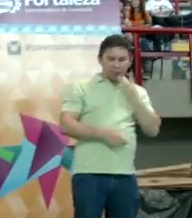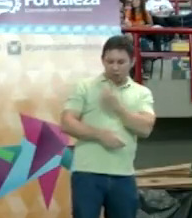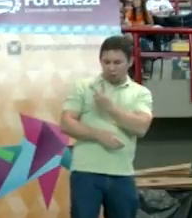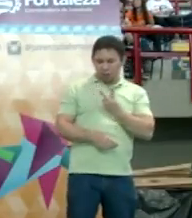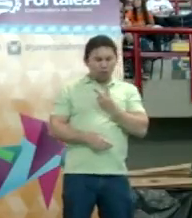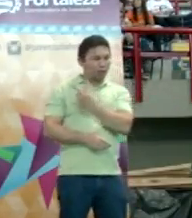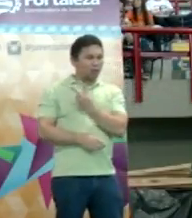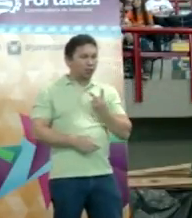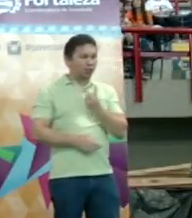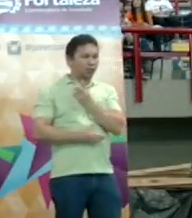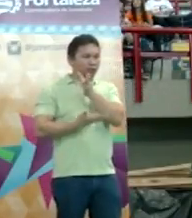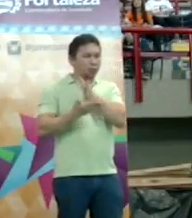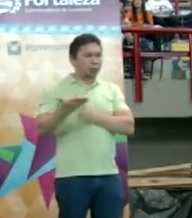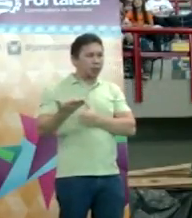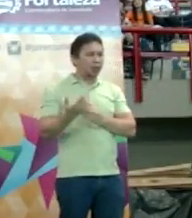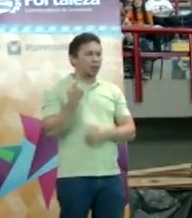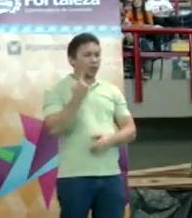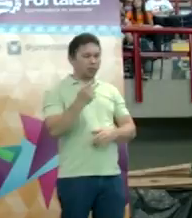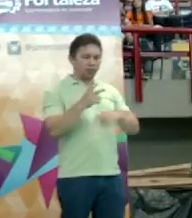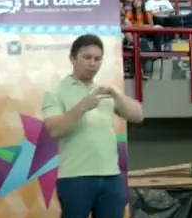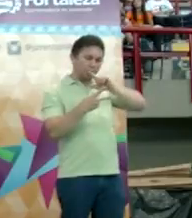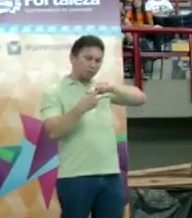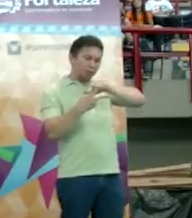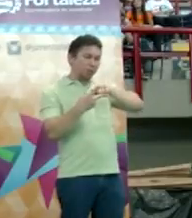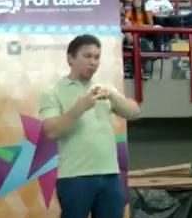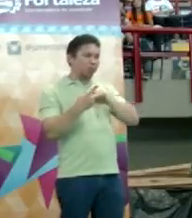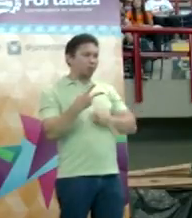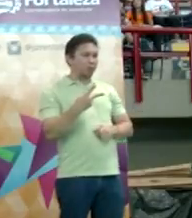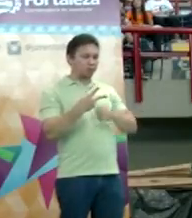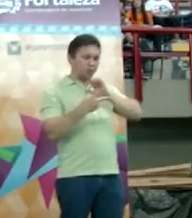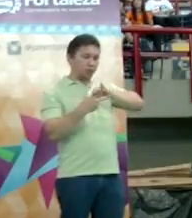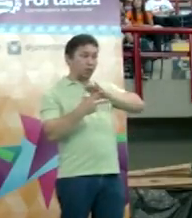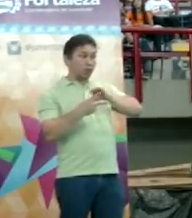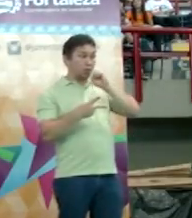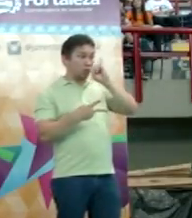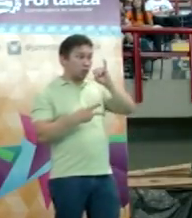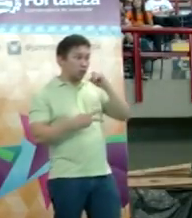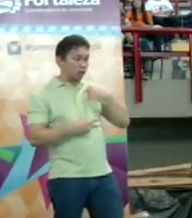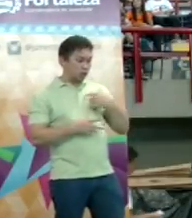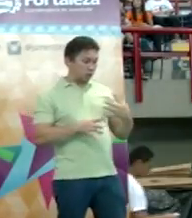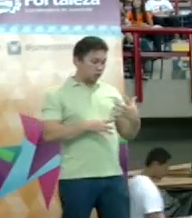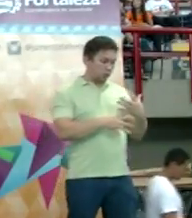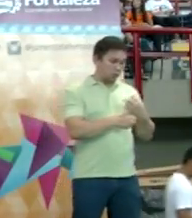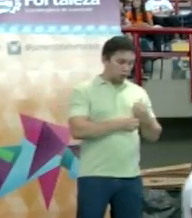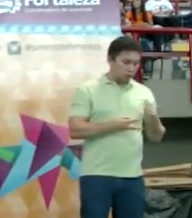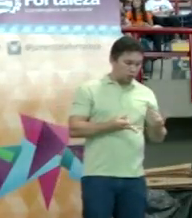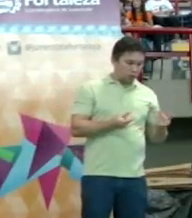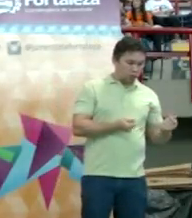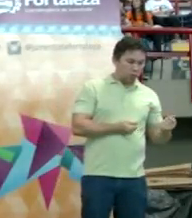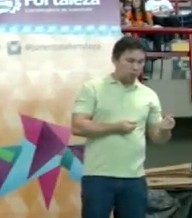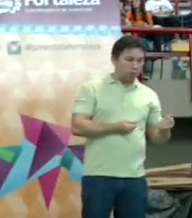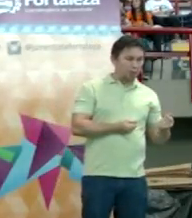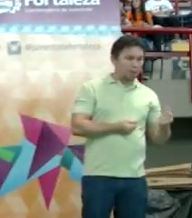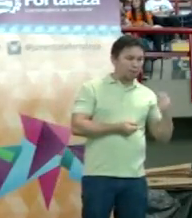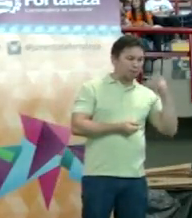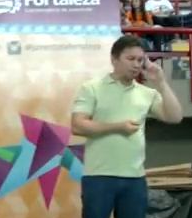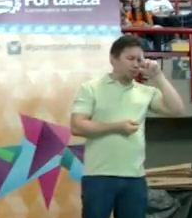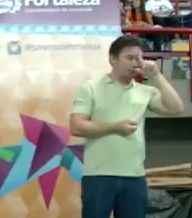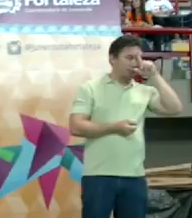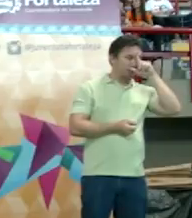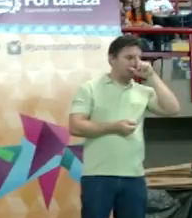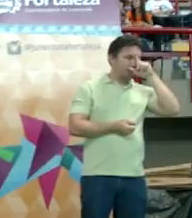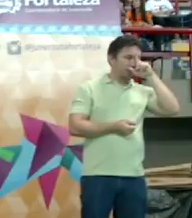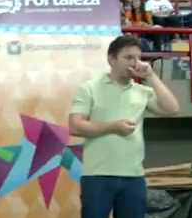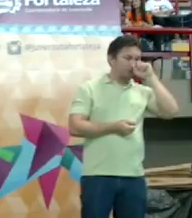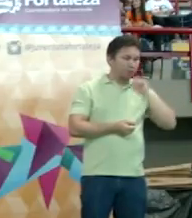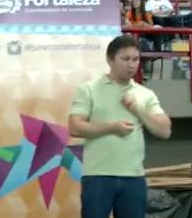duas figuras. Então, resolvi o problema. Quando eu fiz aquela minha contagem, eu contei errado. Porque